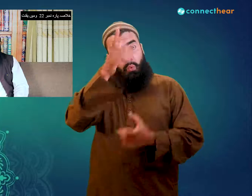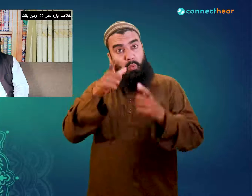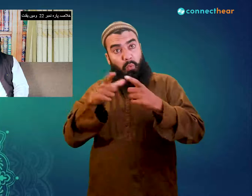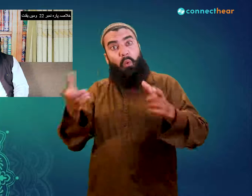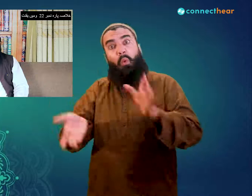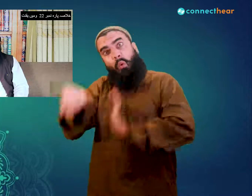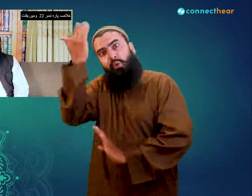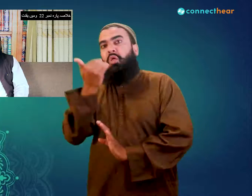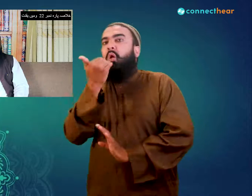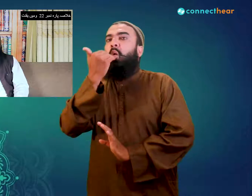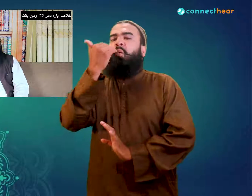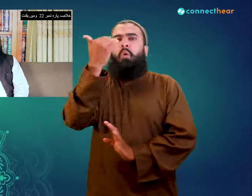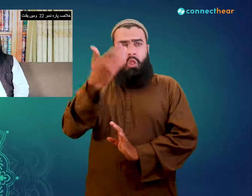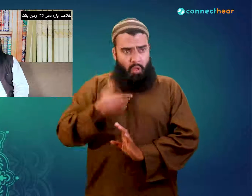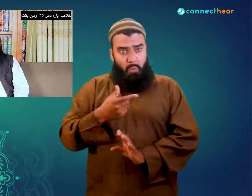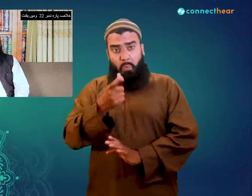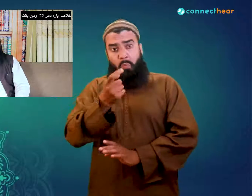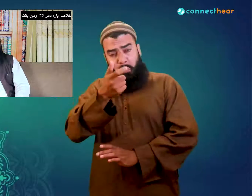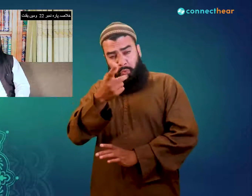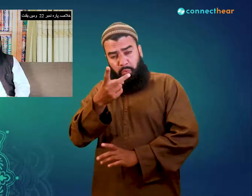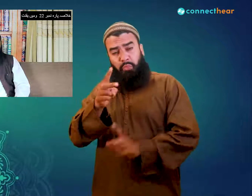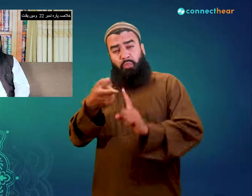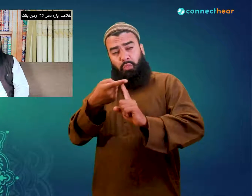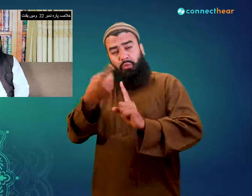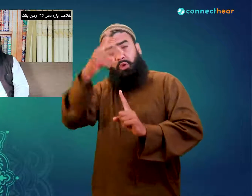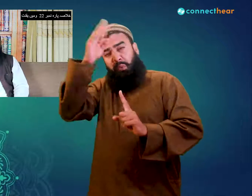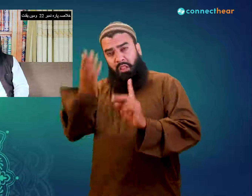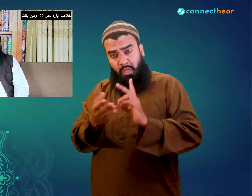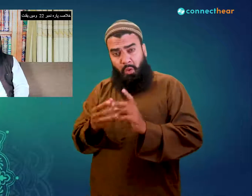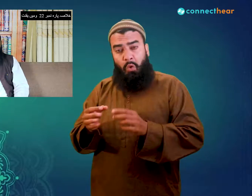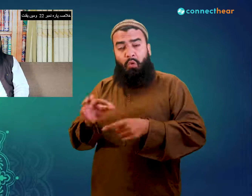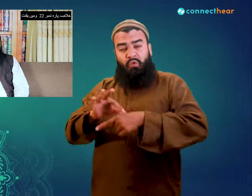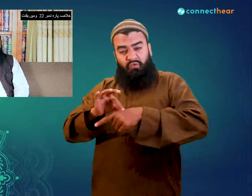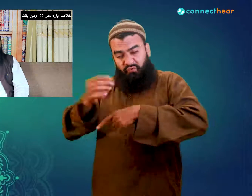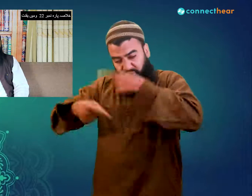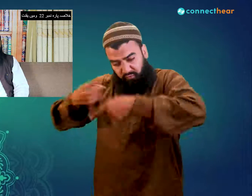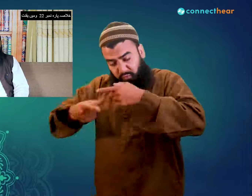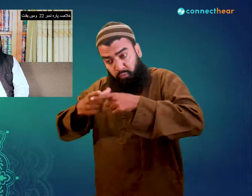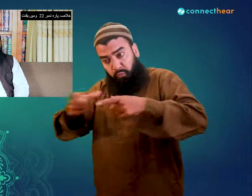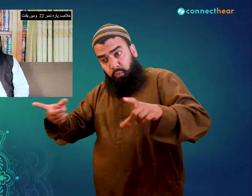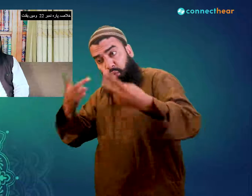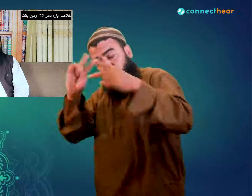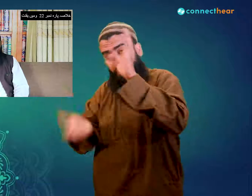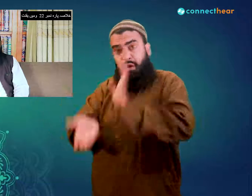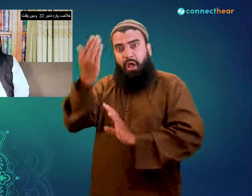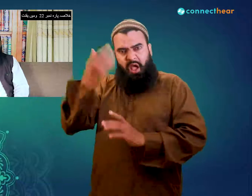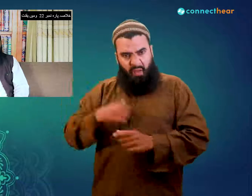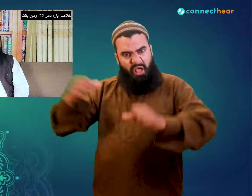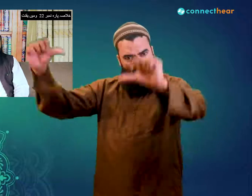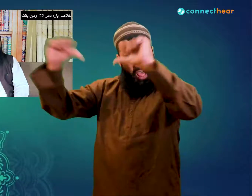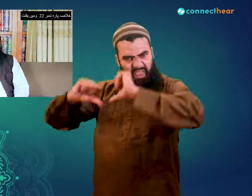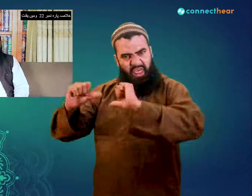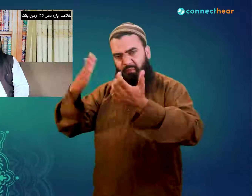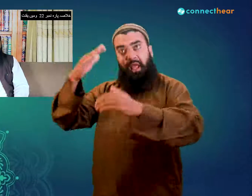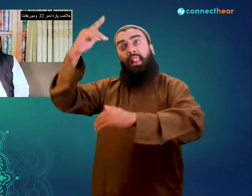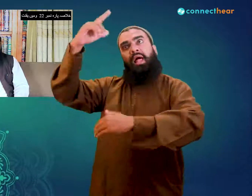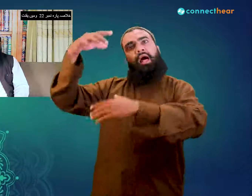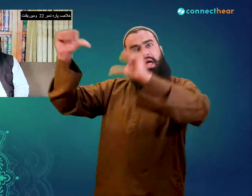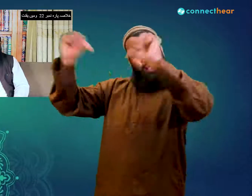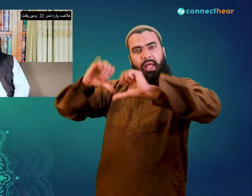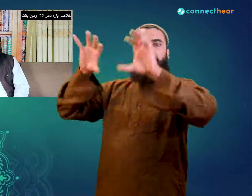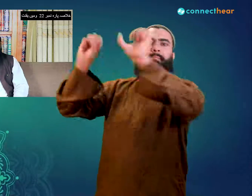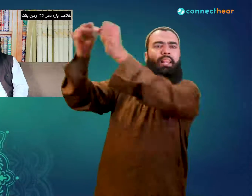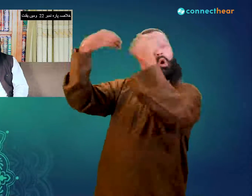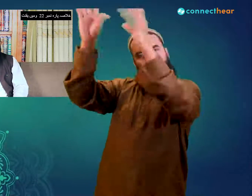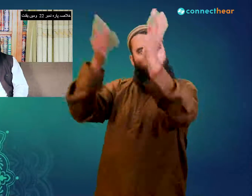اپنی مال میں اور اولاد میں زیادہ ہیں، ہمیں عذاب نہیں آئے گا، ہمیں اللہ عذاب نہیں